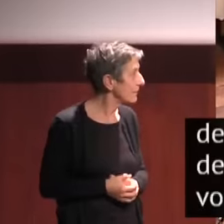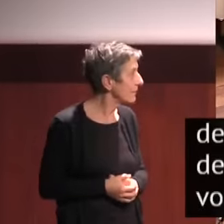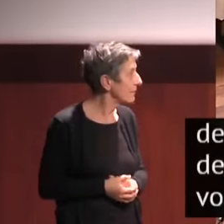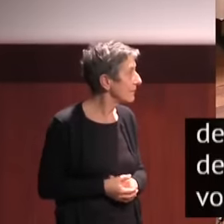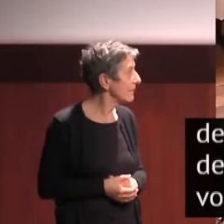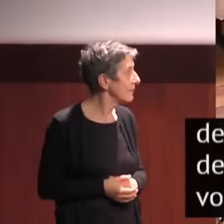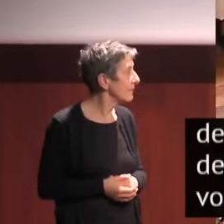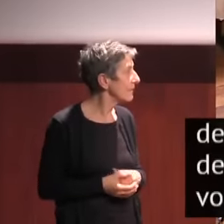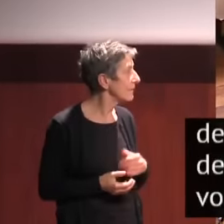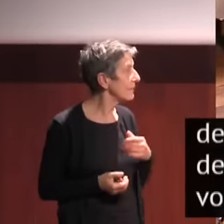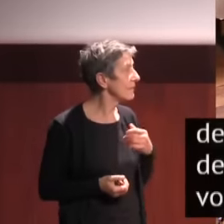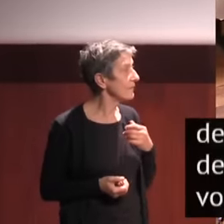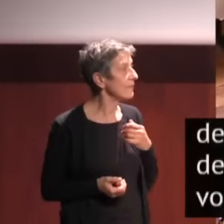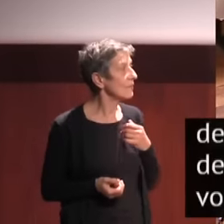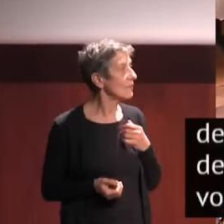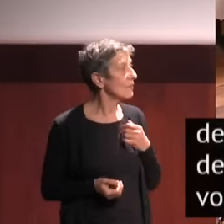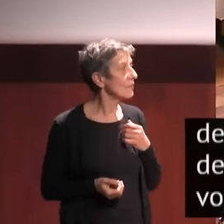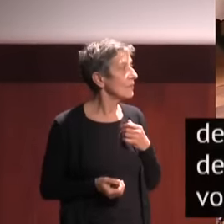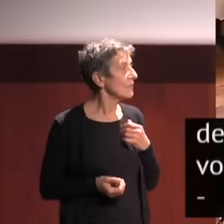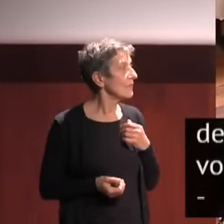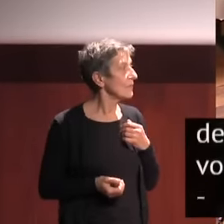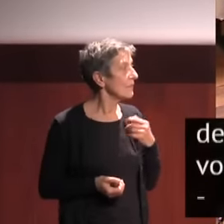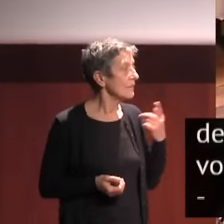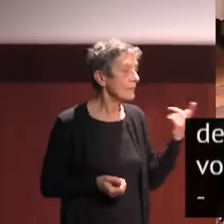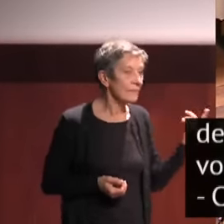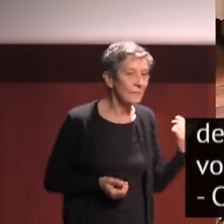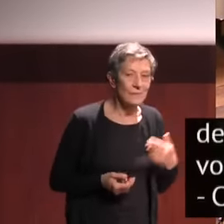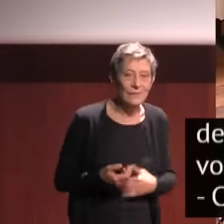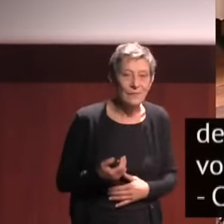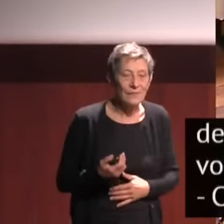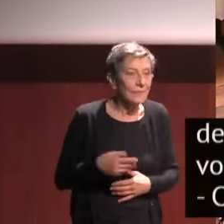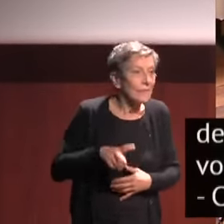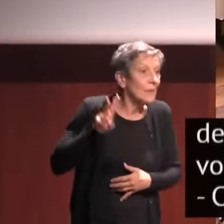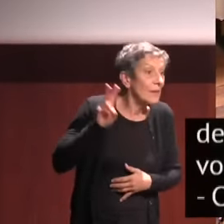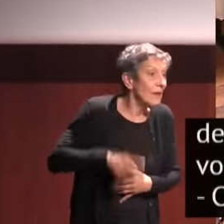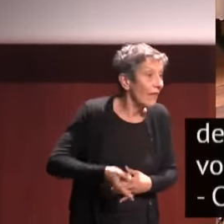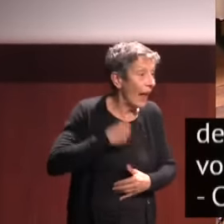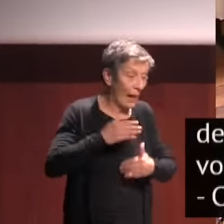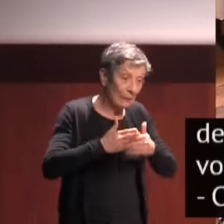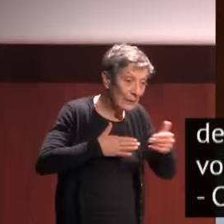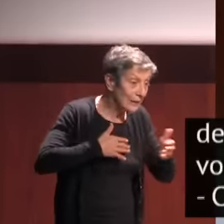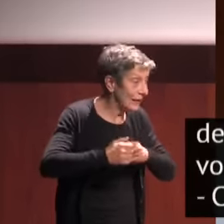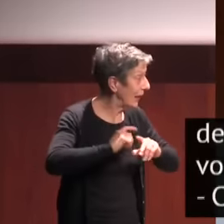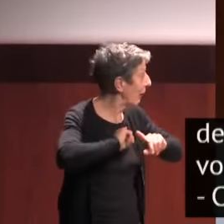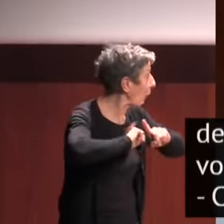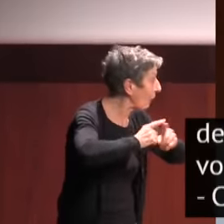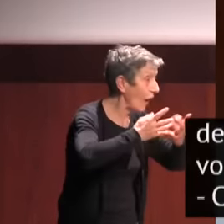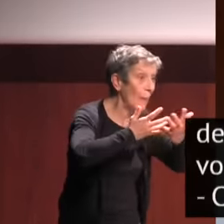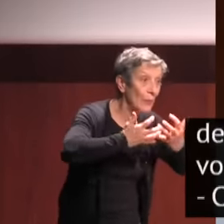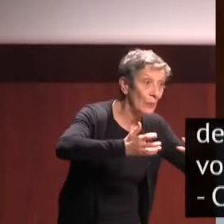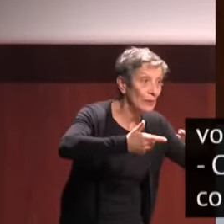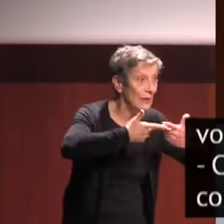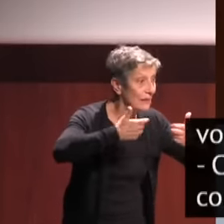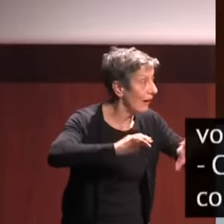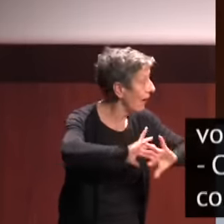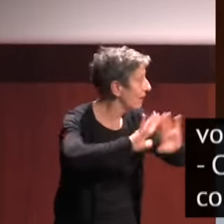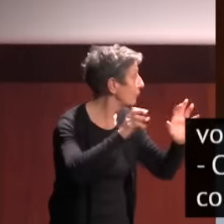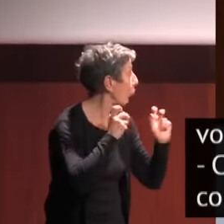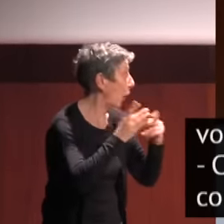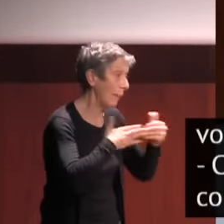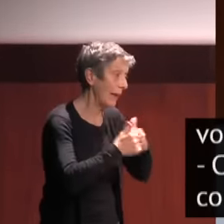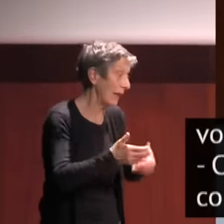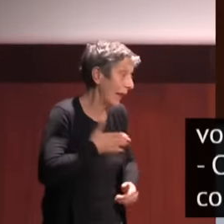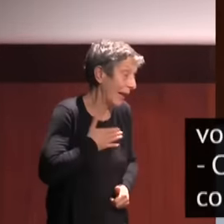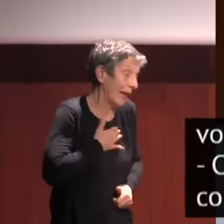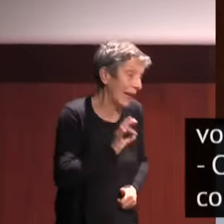publics, ça, je ne pense pas qu'il y ait de soucis là-dessus. C'est notre métier, mais convaincre nos décideurs politiques, ça, c'est une